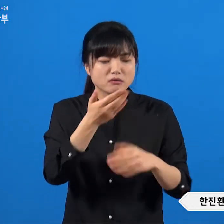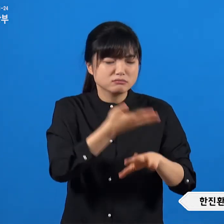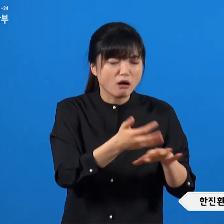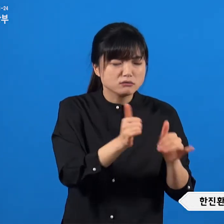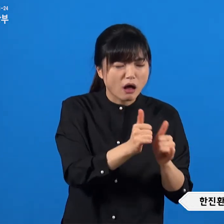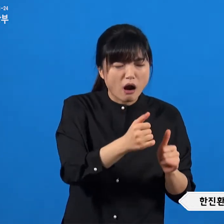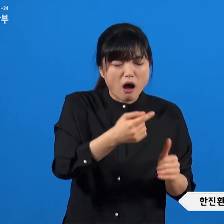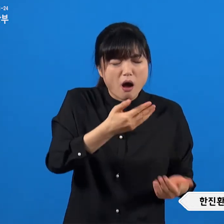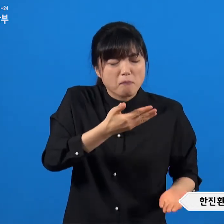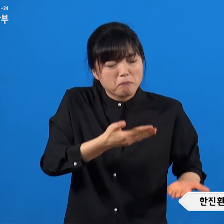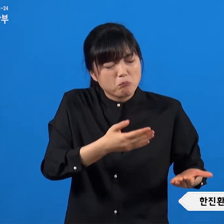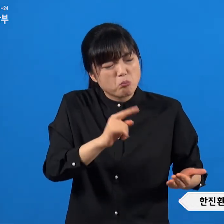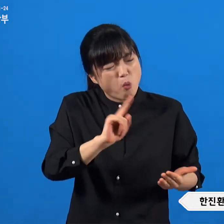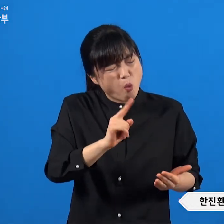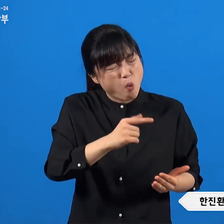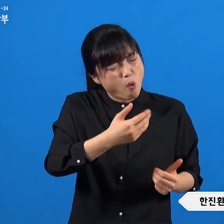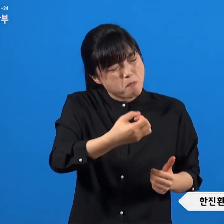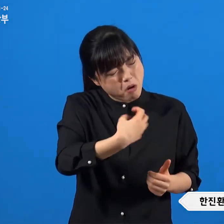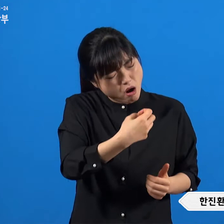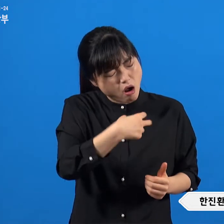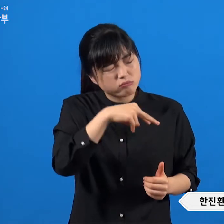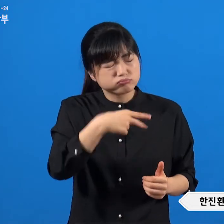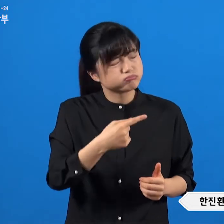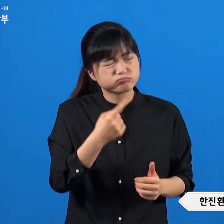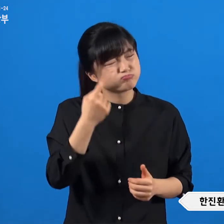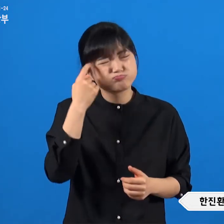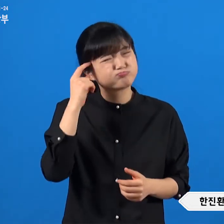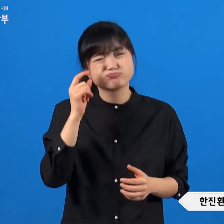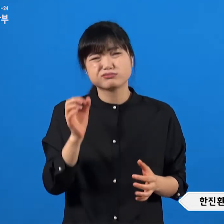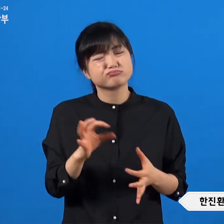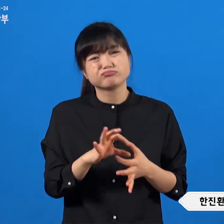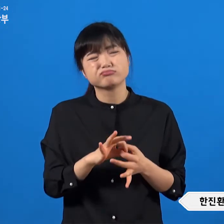어떻게 볼까? 그게 뭐 그렇게 큰 문제겠습니까?